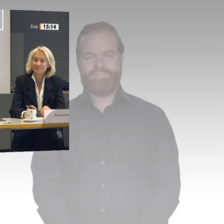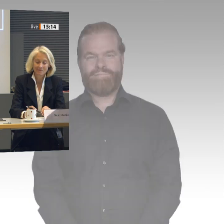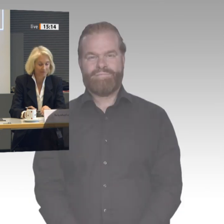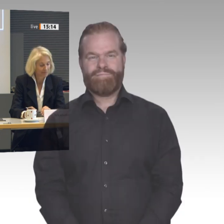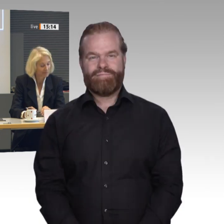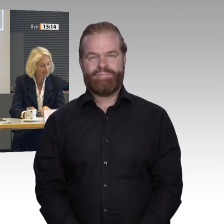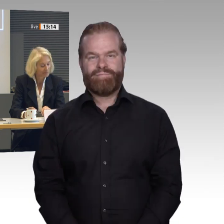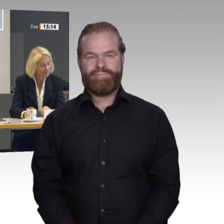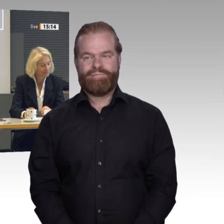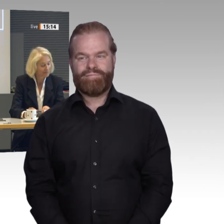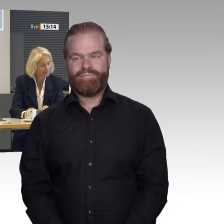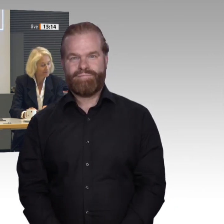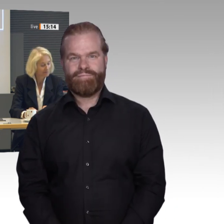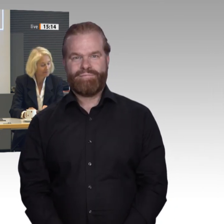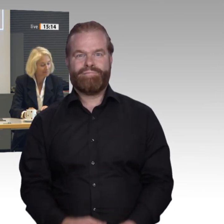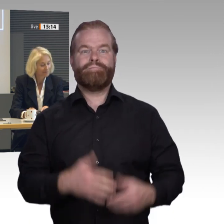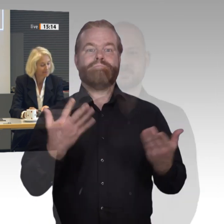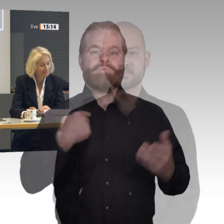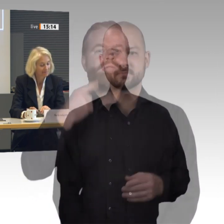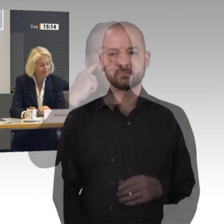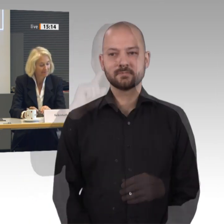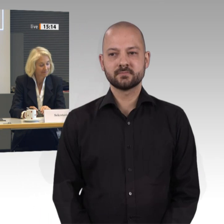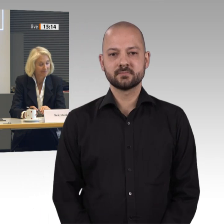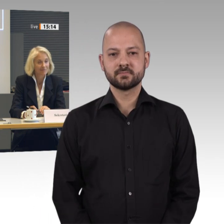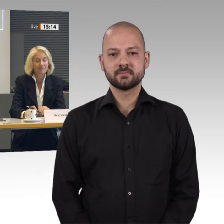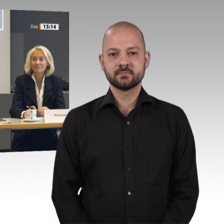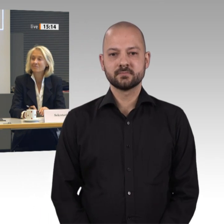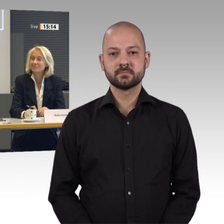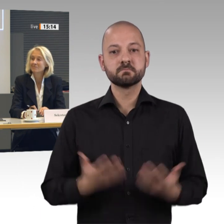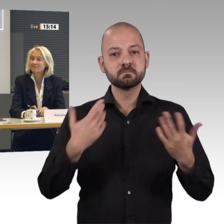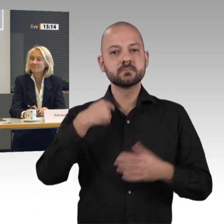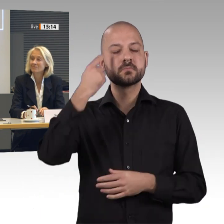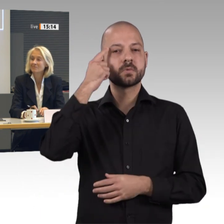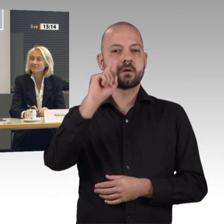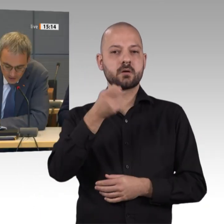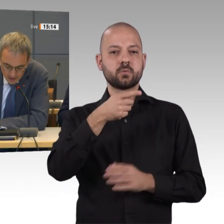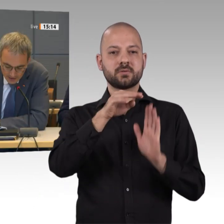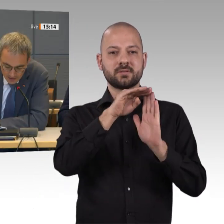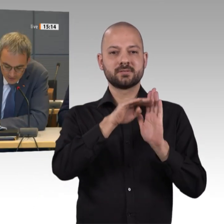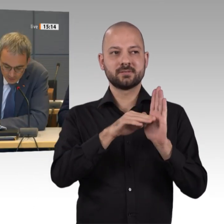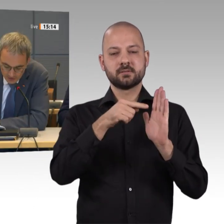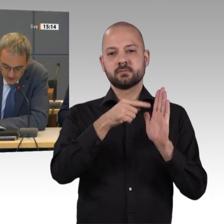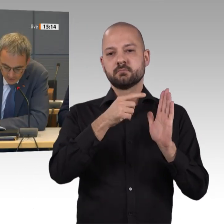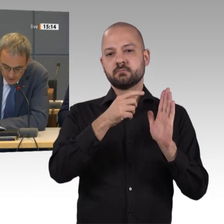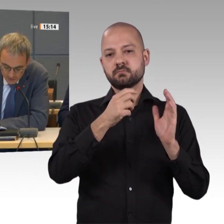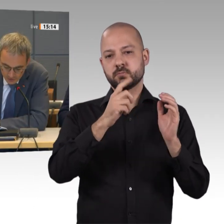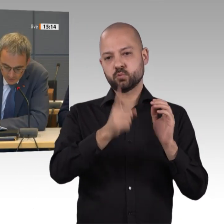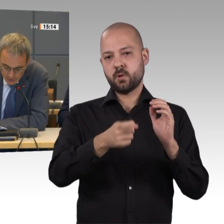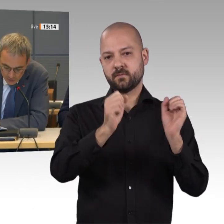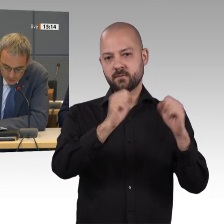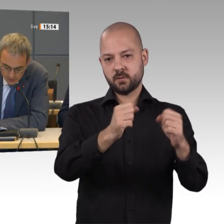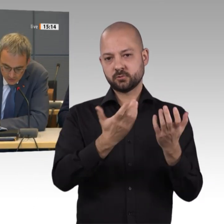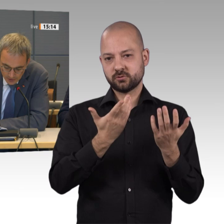Vielen Dank. Meine Frage geht wieder an die beiden Fragesteller, an die beiden Sachverständigen BAGFW und die